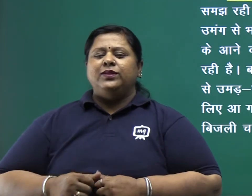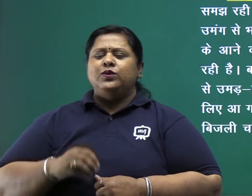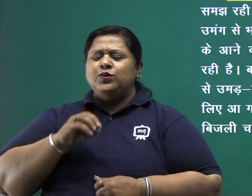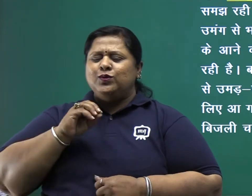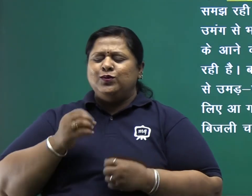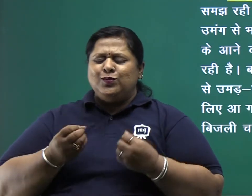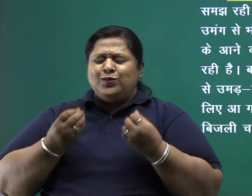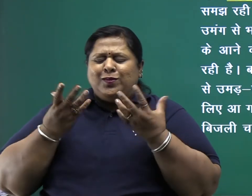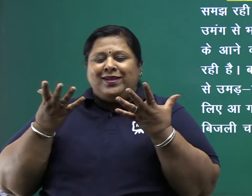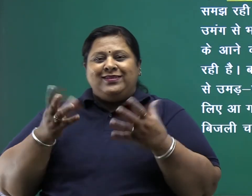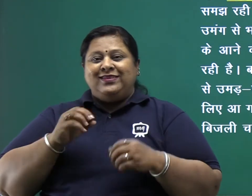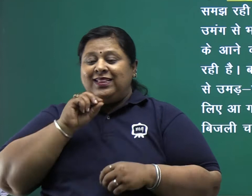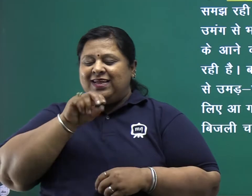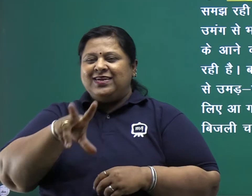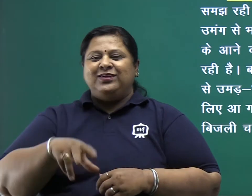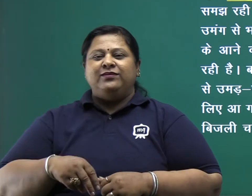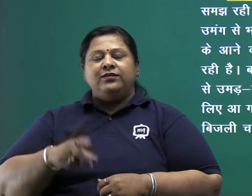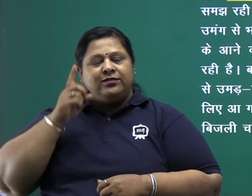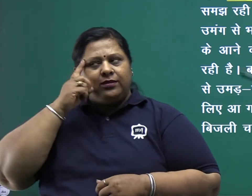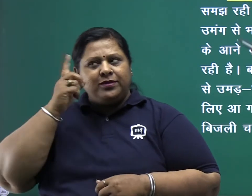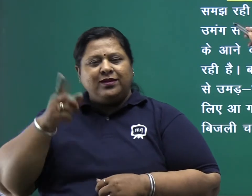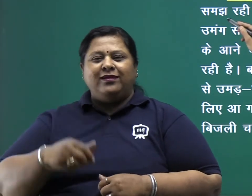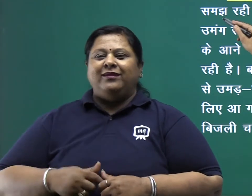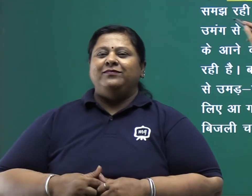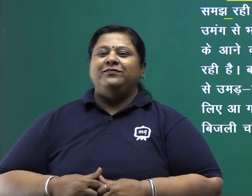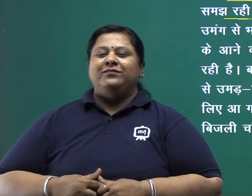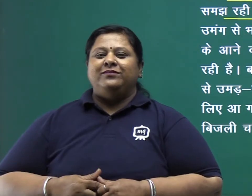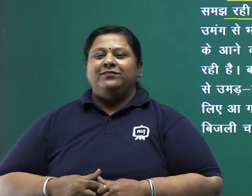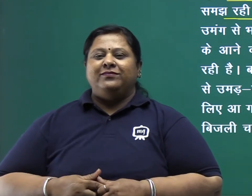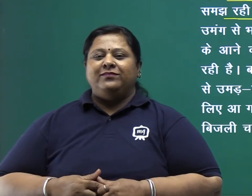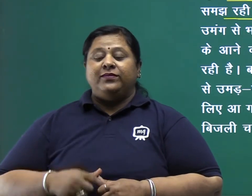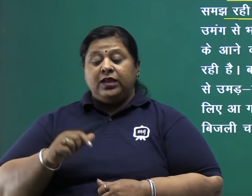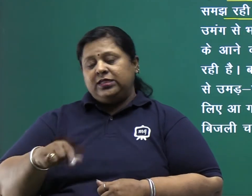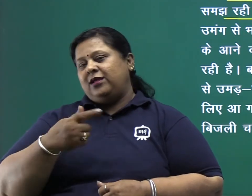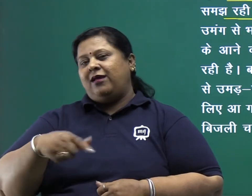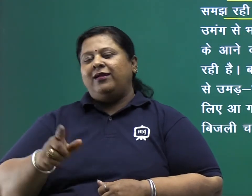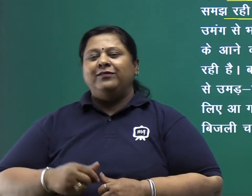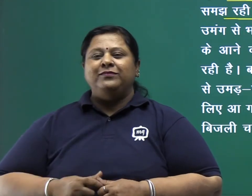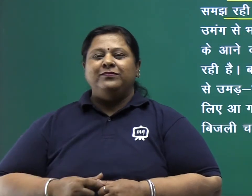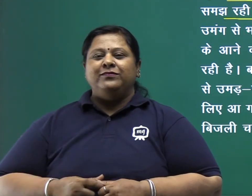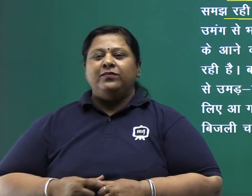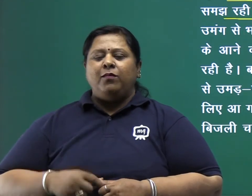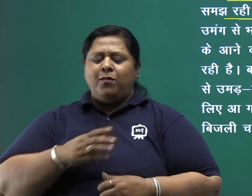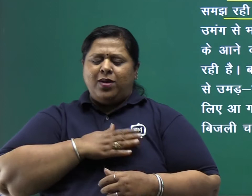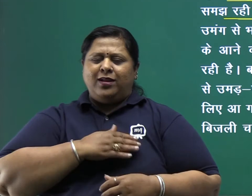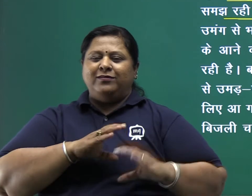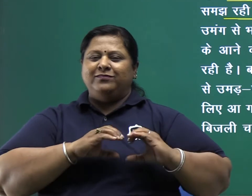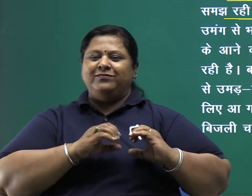सुखद संदेश समझ रही हैं। इसी कारण मन